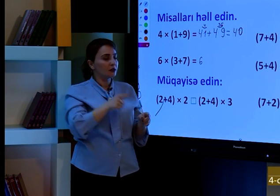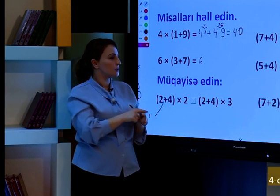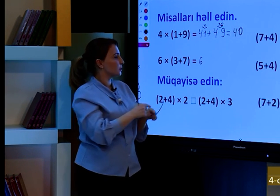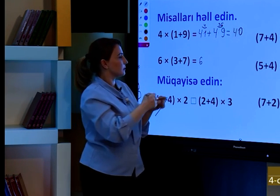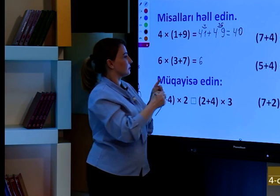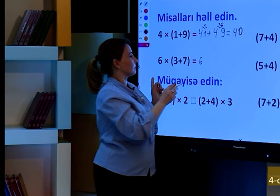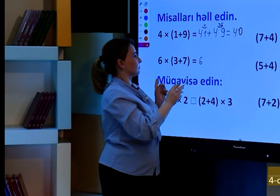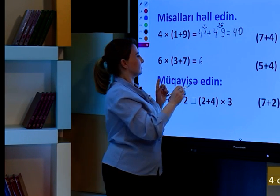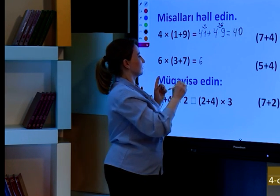bilirik.